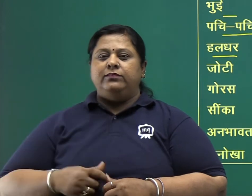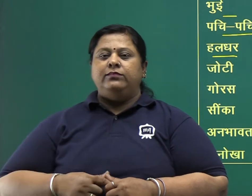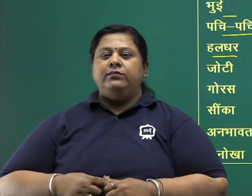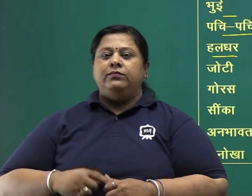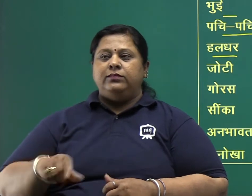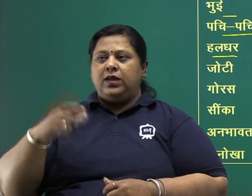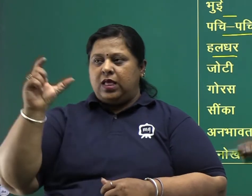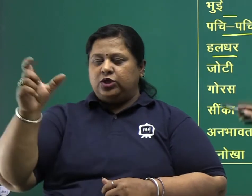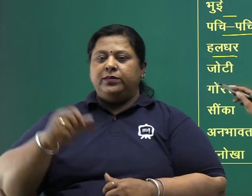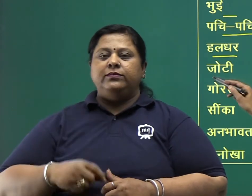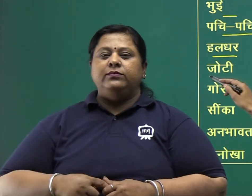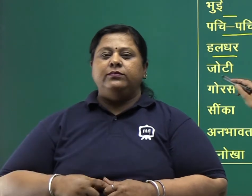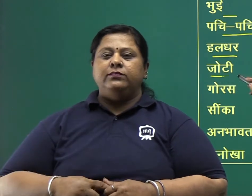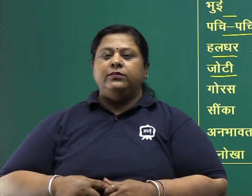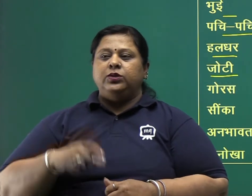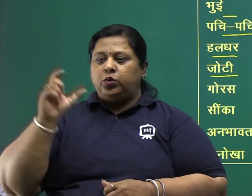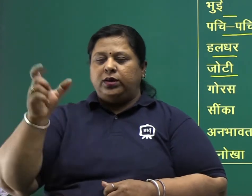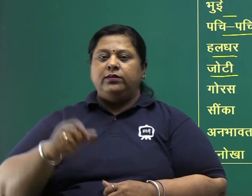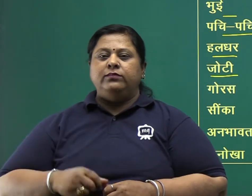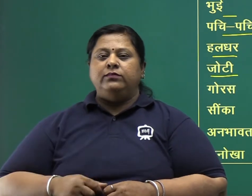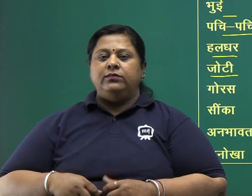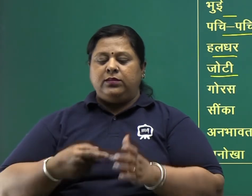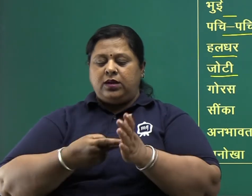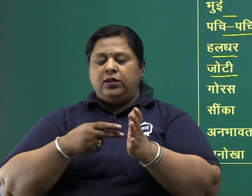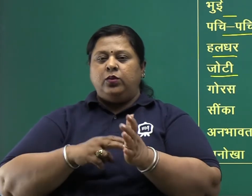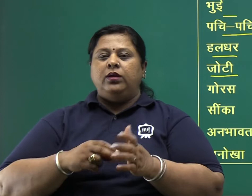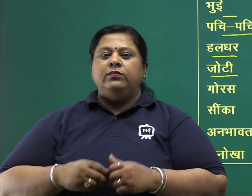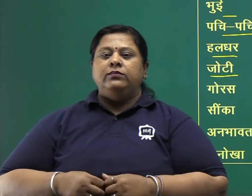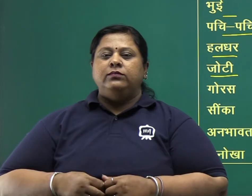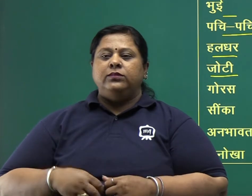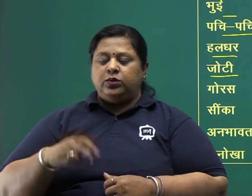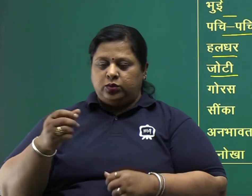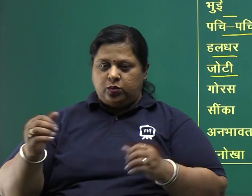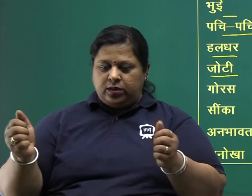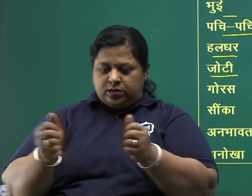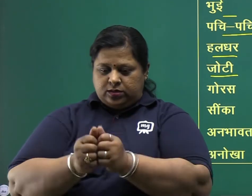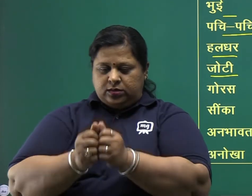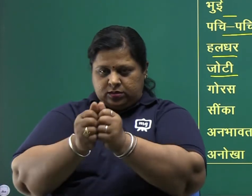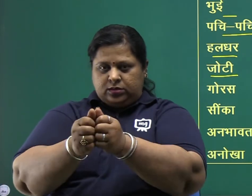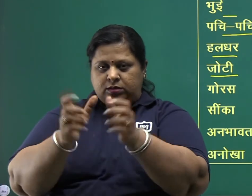अगला शब्द जोटी, अर्थ होगा जोड़ी।